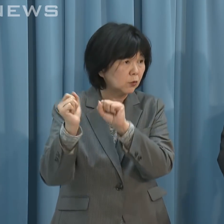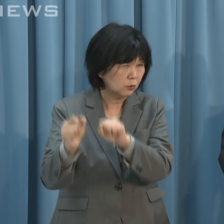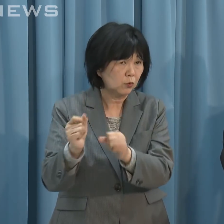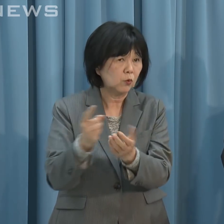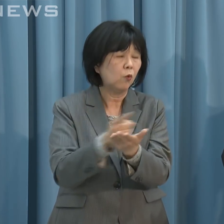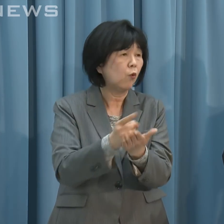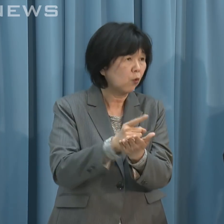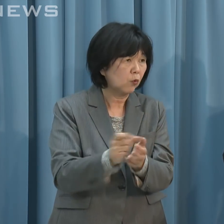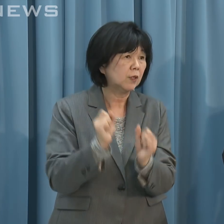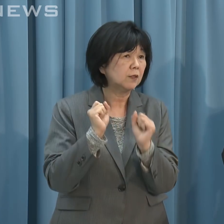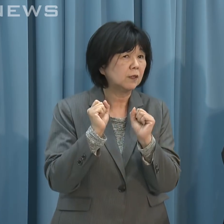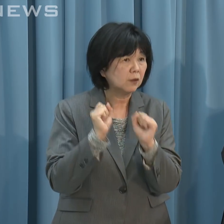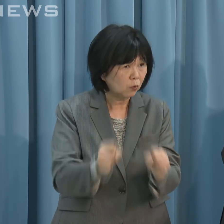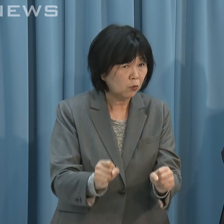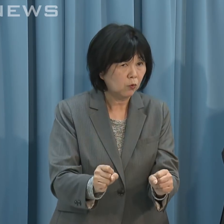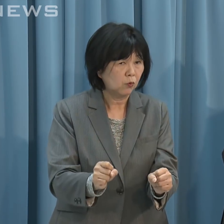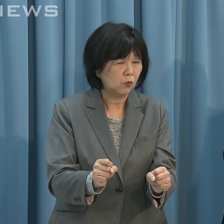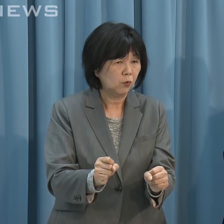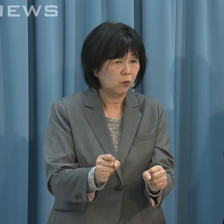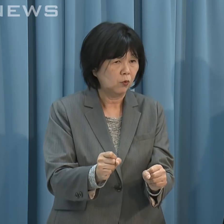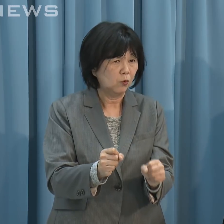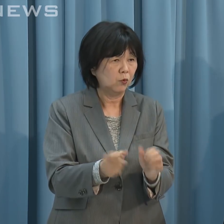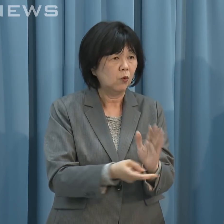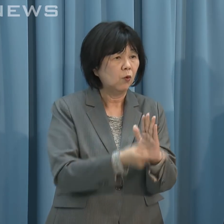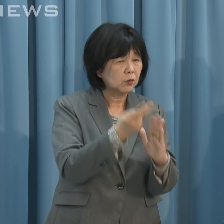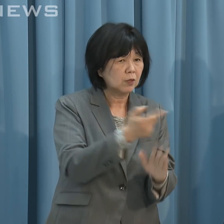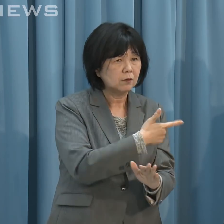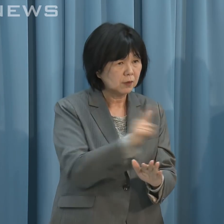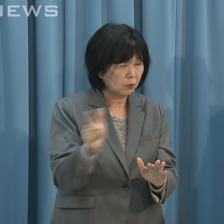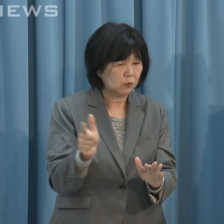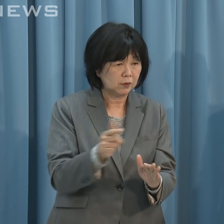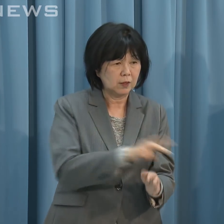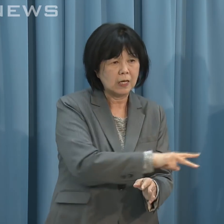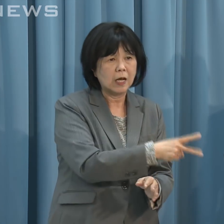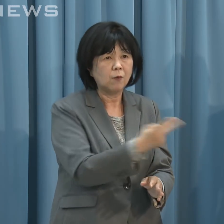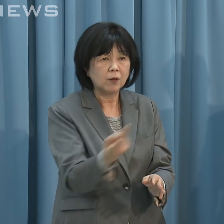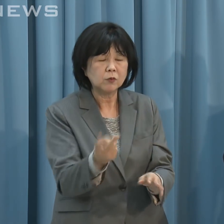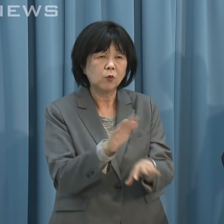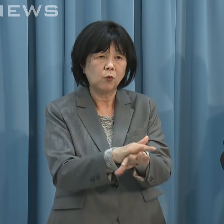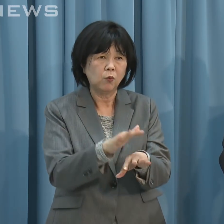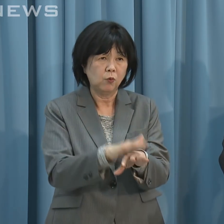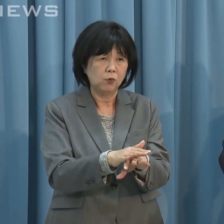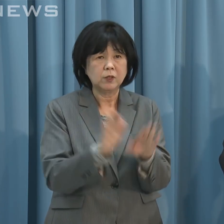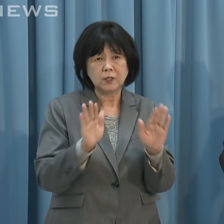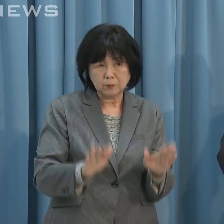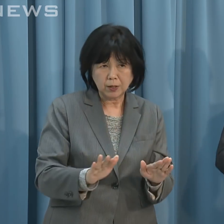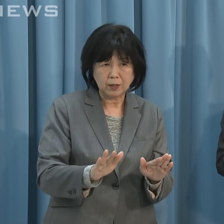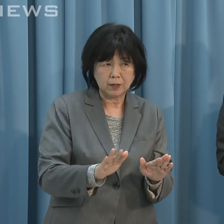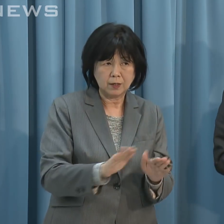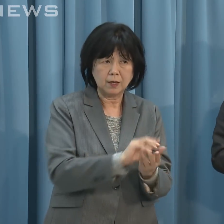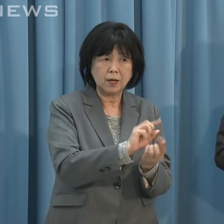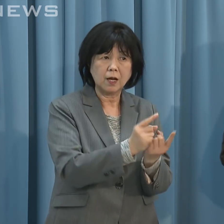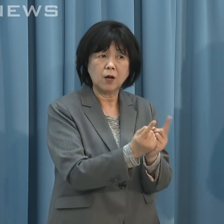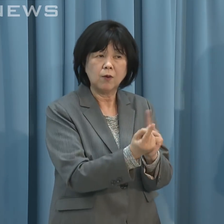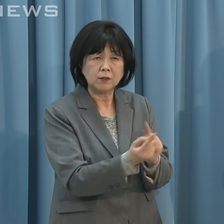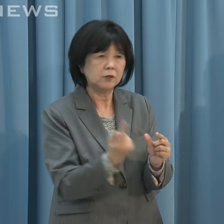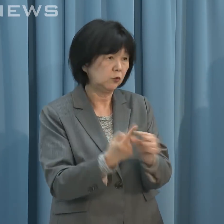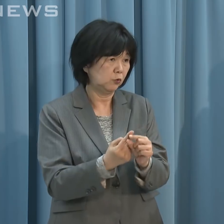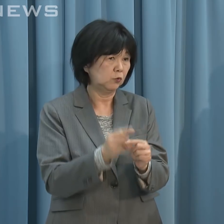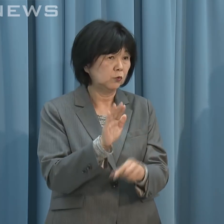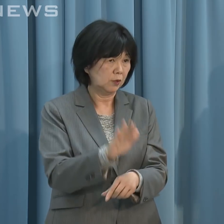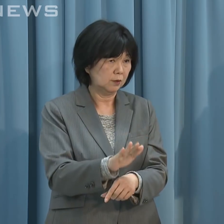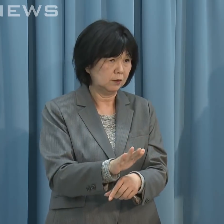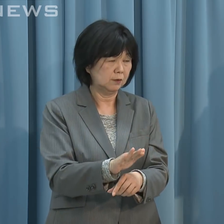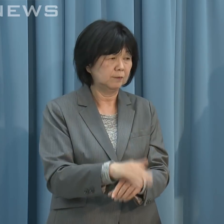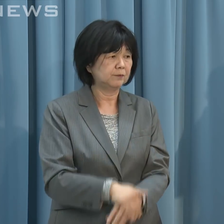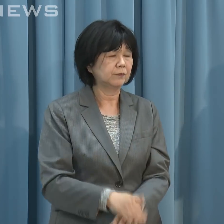っていこうと、そういう宿泊医療への移行というものをやれるという状態になっております。で、その受け皿ということ